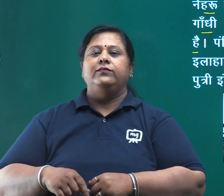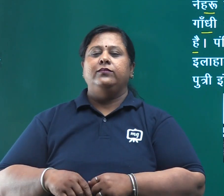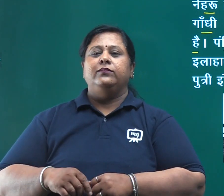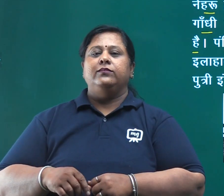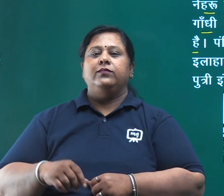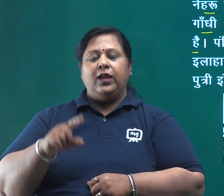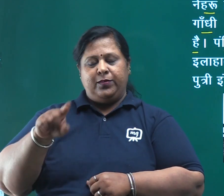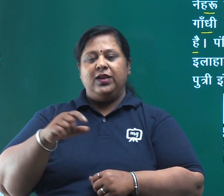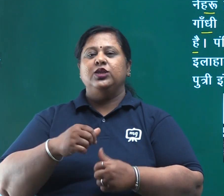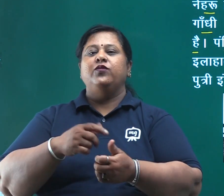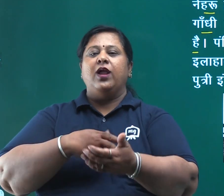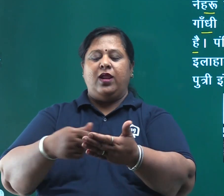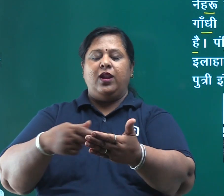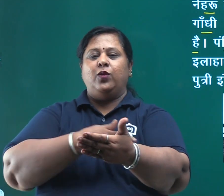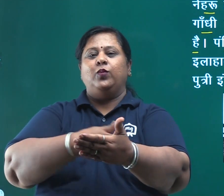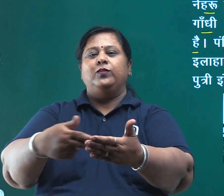पंडित जवाहरलाल नेहरू